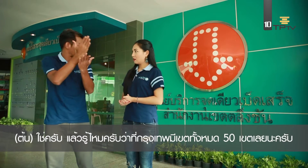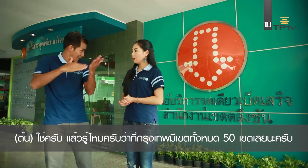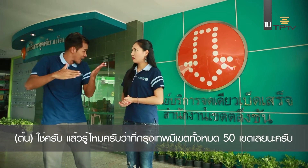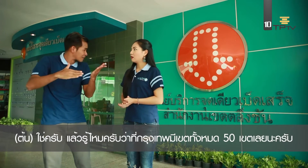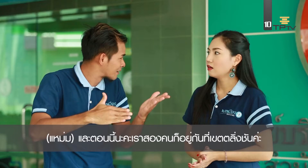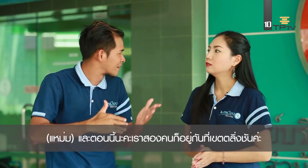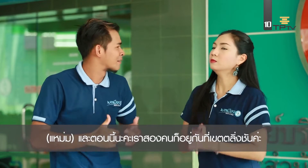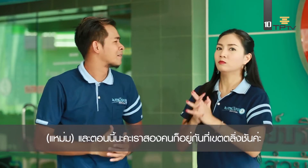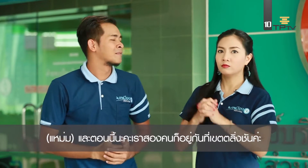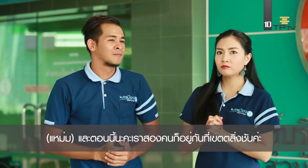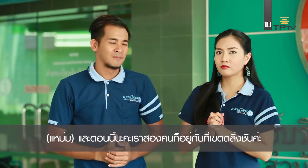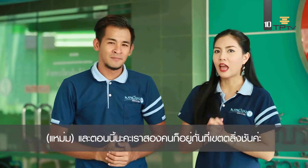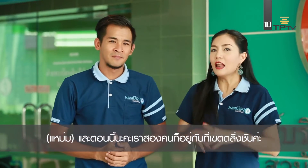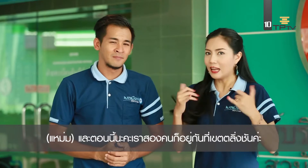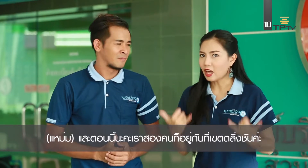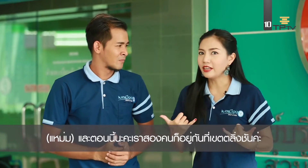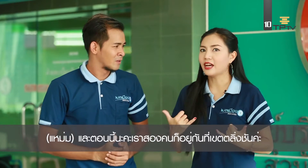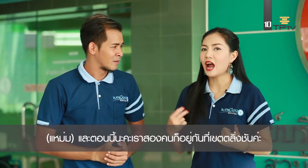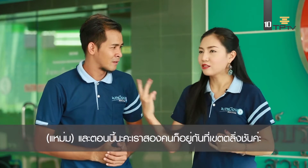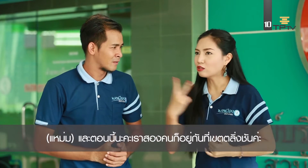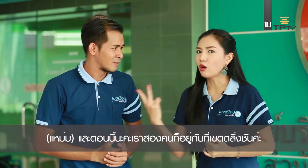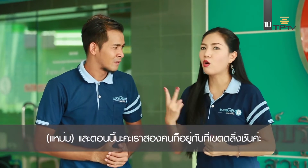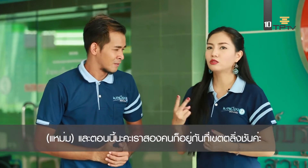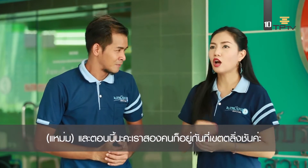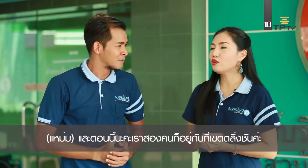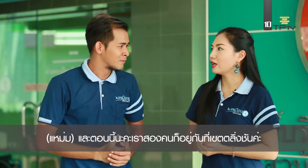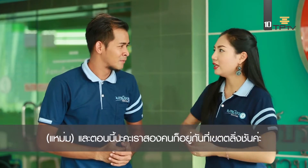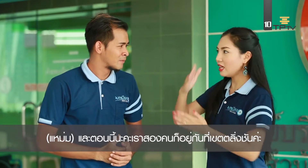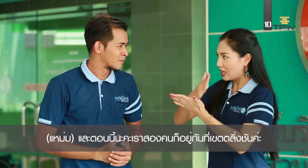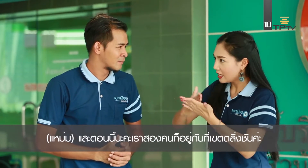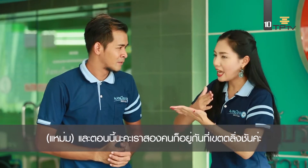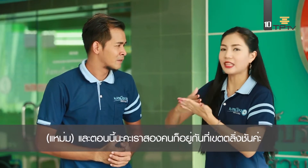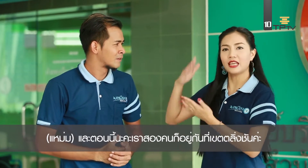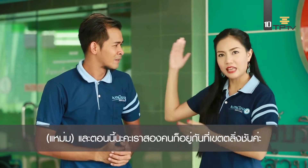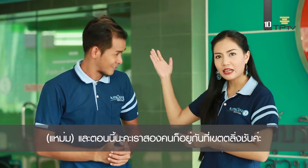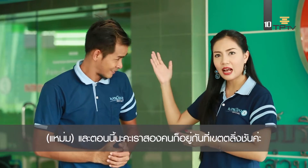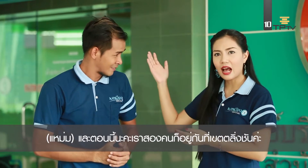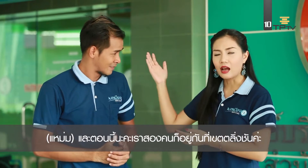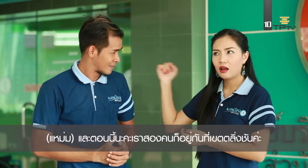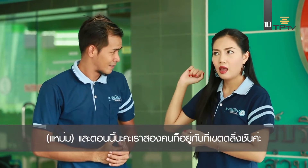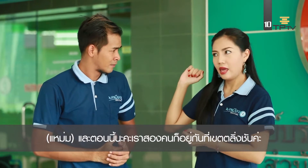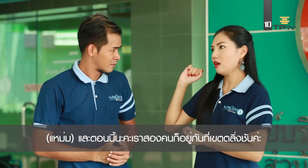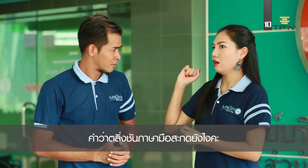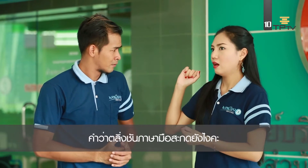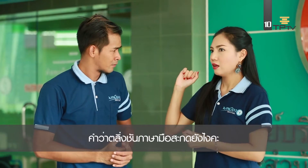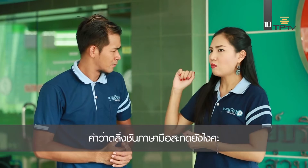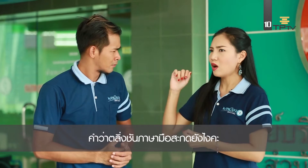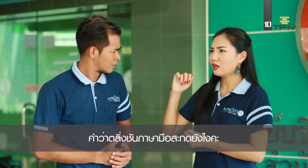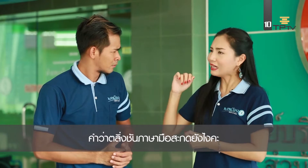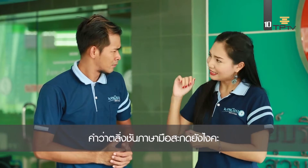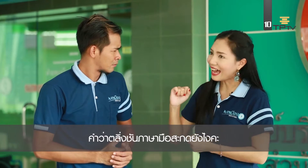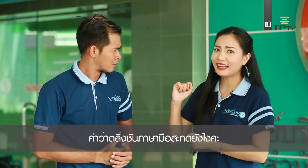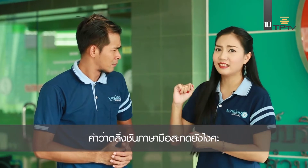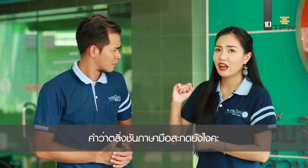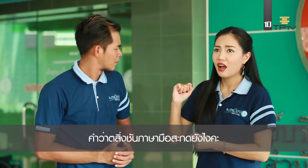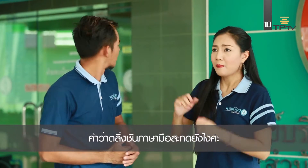เขตเลยนะครับ และตอนนี้นะคะเราสองคนก็อยู่กันที่เขตตลิ่งชันค่ะเอ๊ะคำว่าต